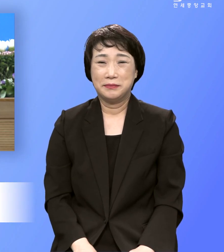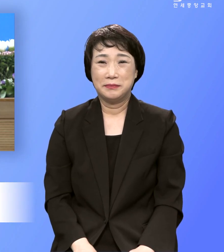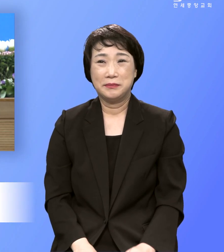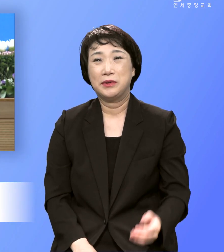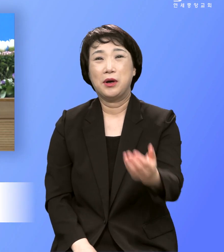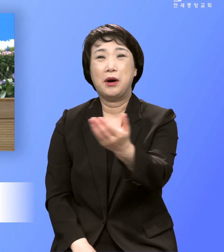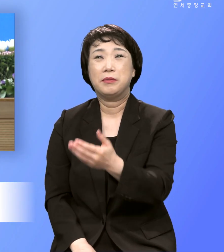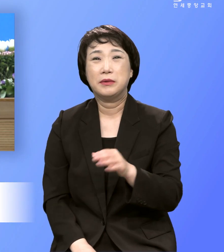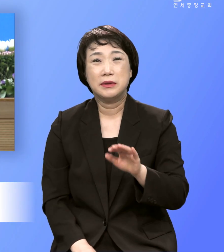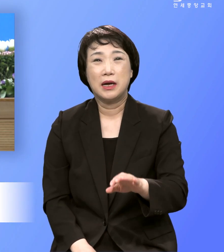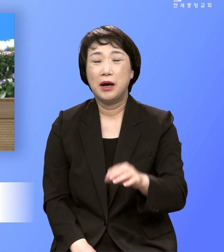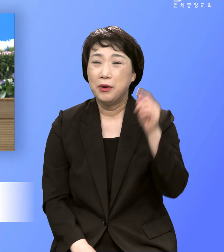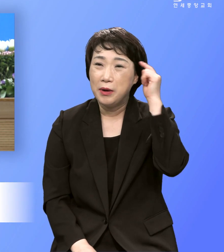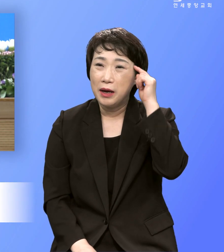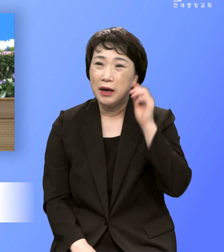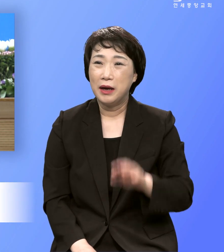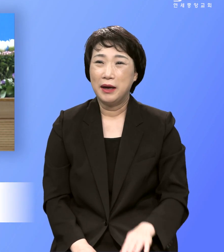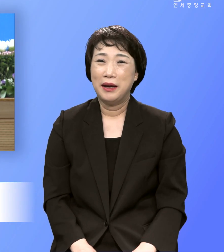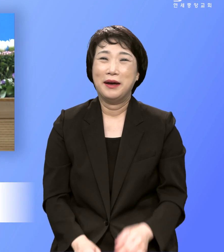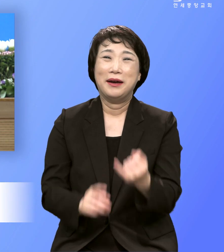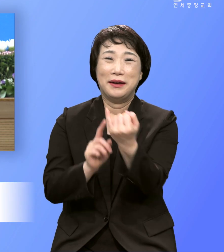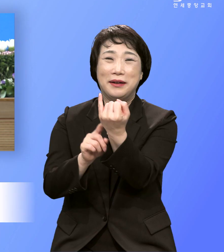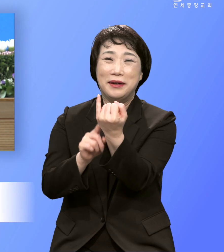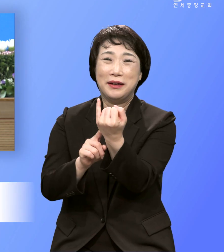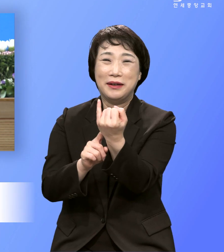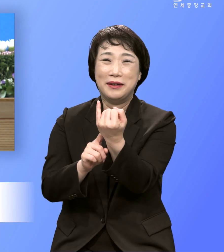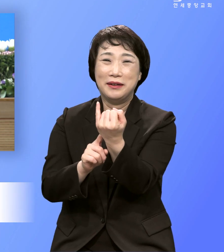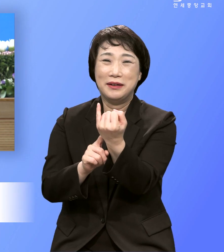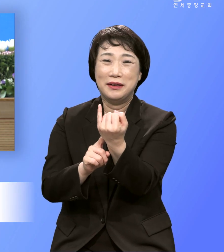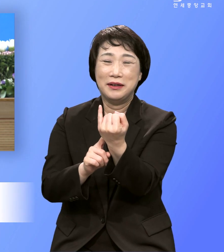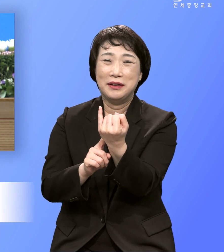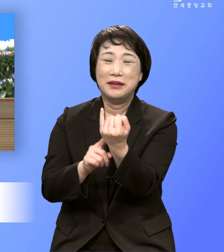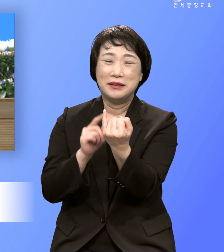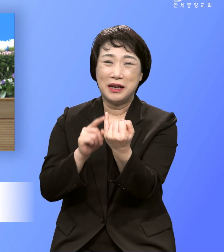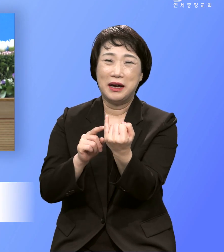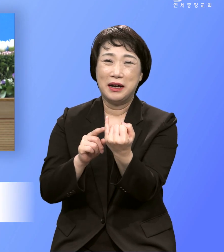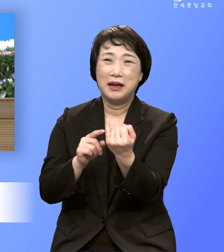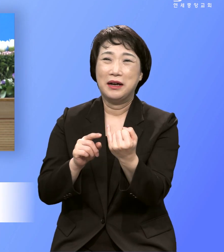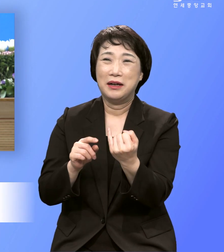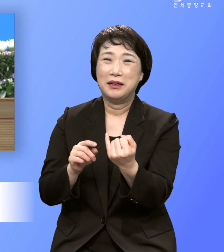보세요. 희정이 엄마가 목사님 천국 지금 보여.